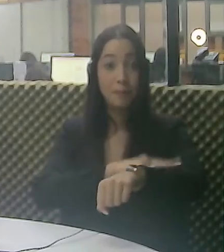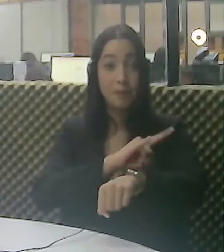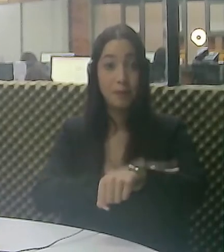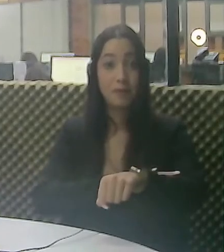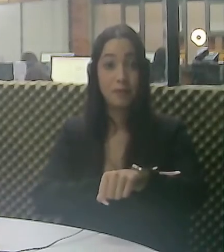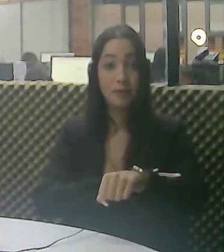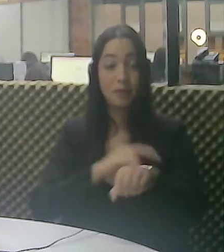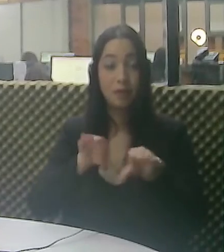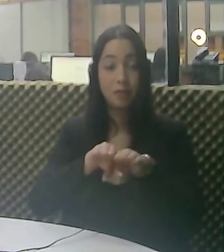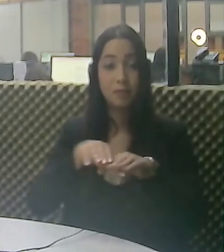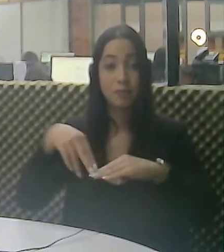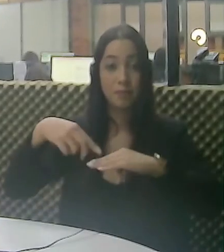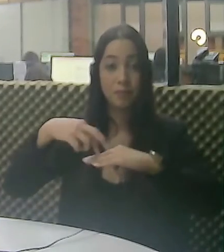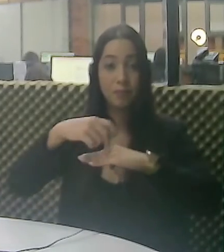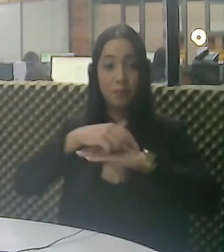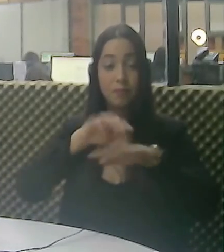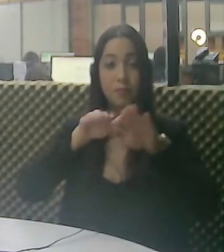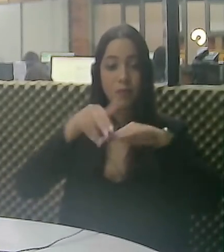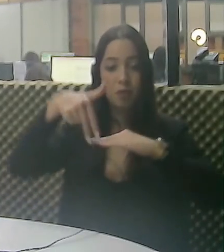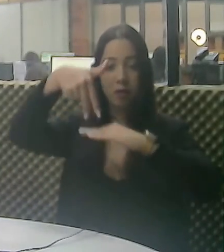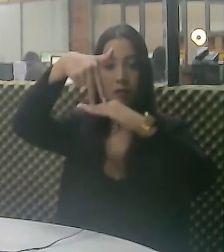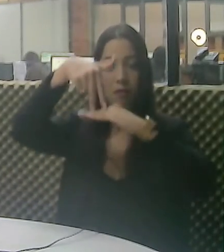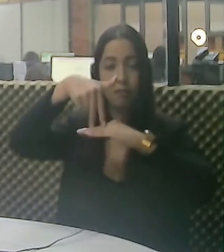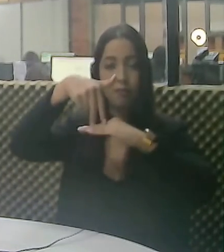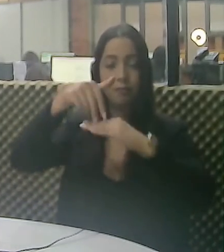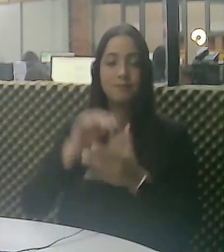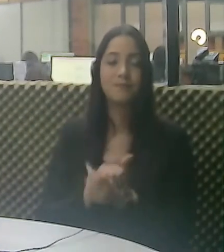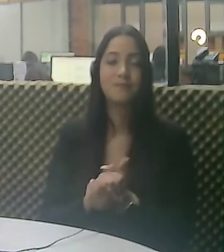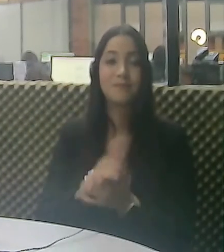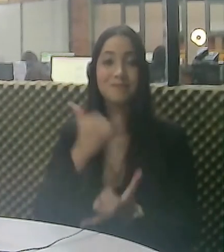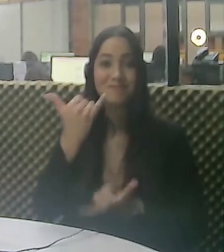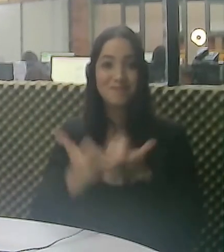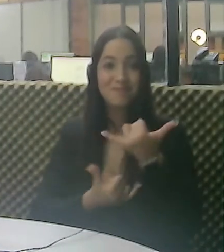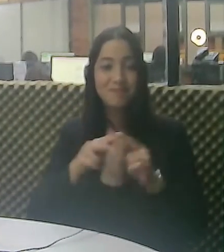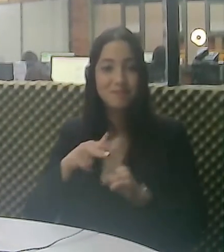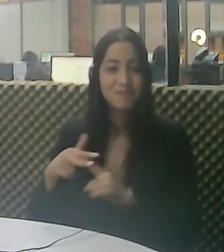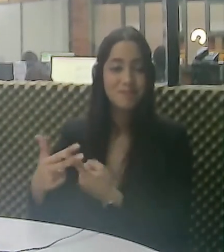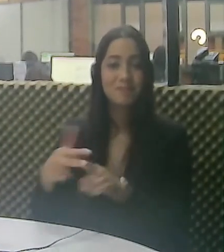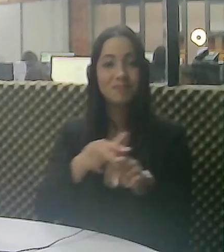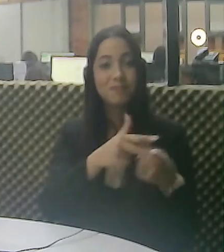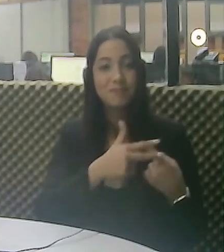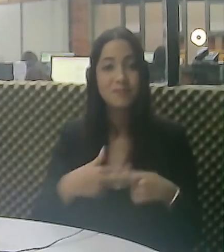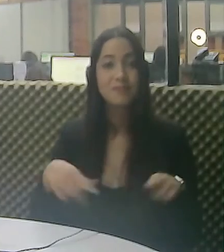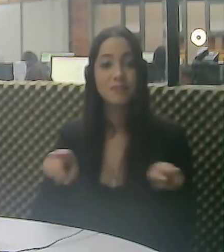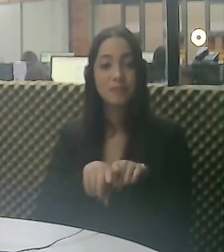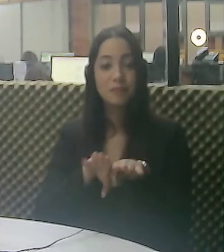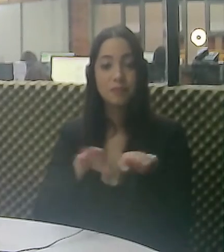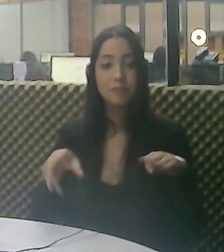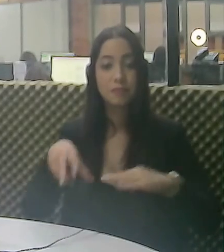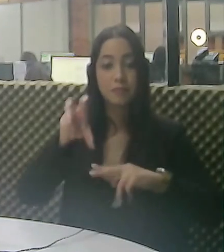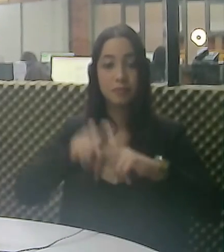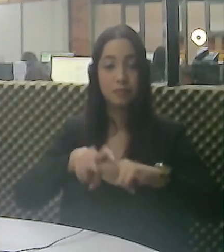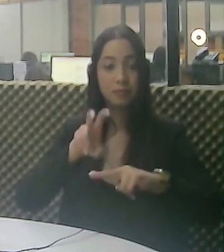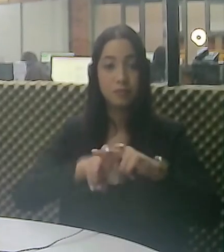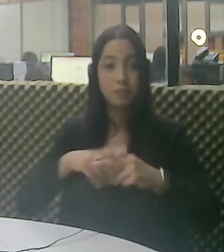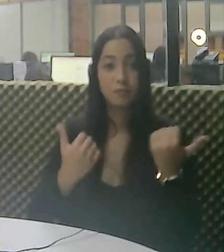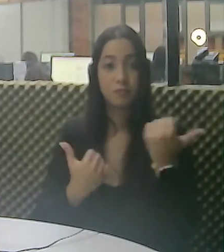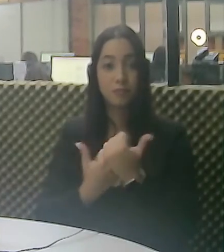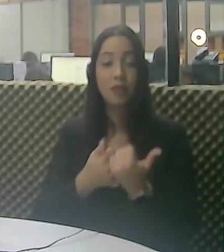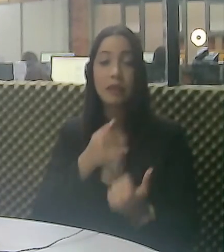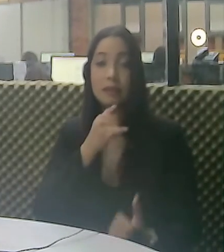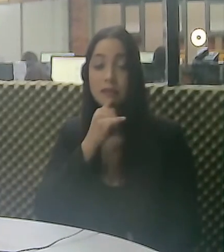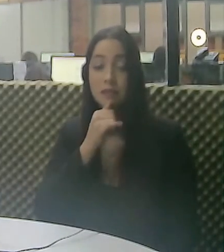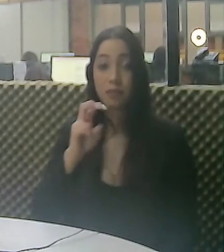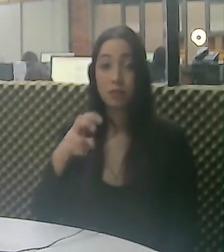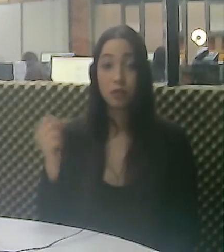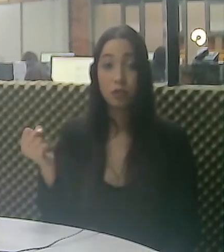paralelepípedos e o palco cultural os brinquedos receberão manutenção assim como os bancos com substituições por exemplo de